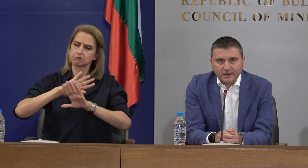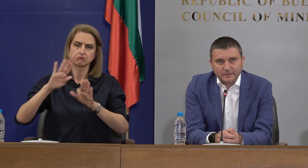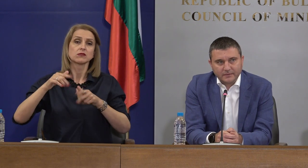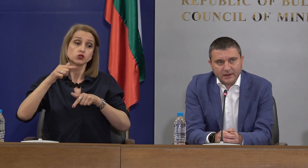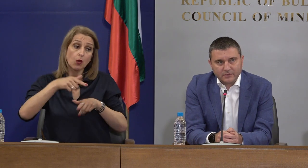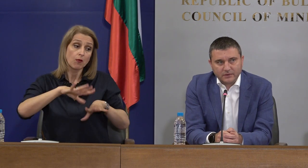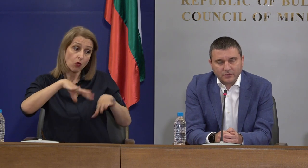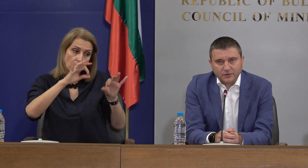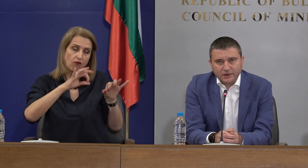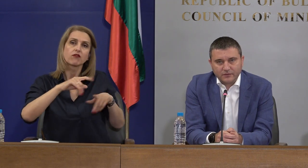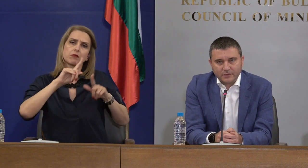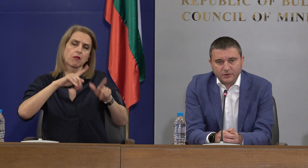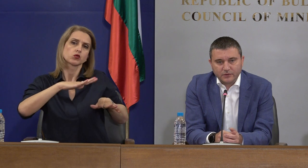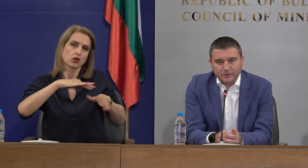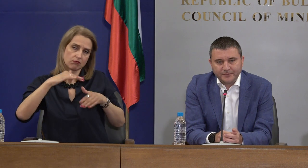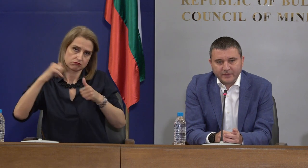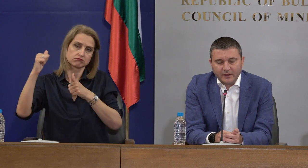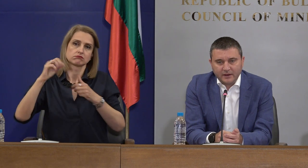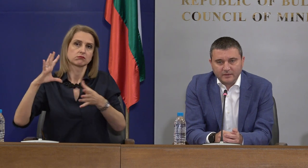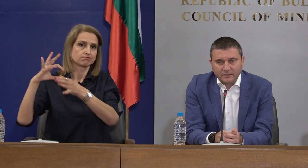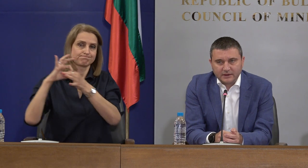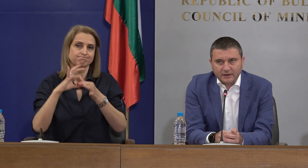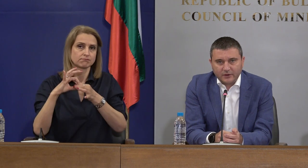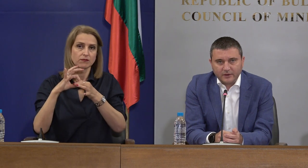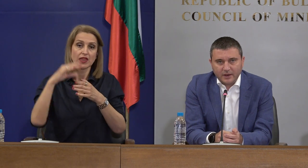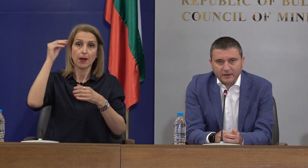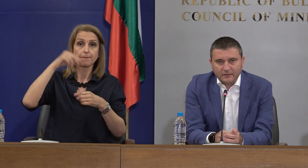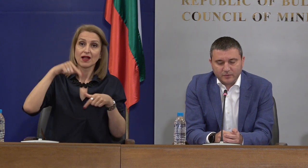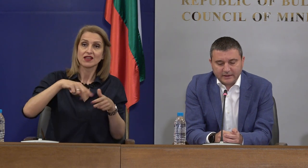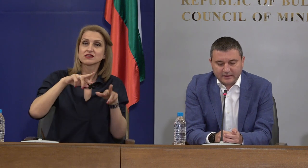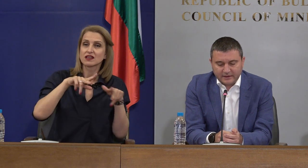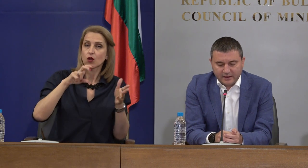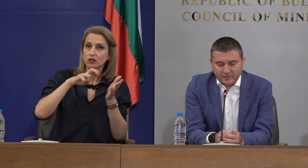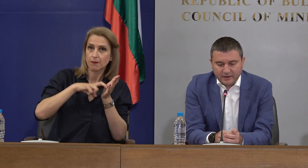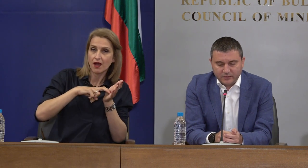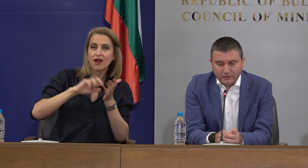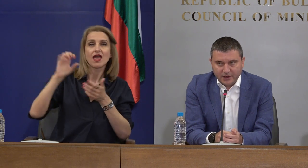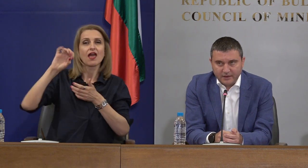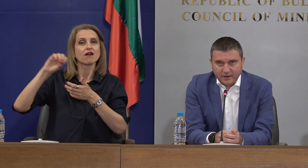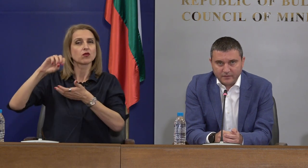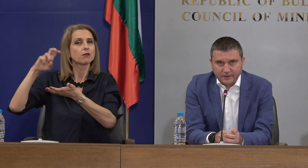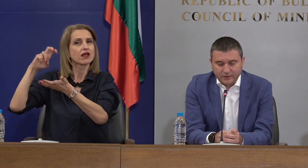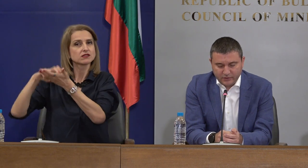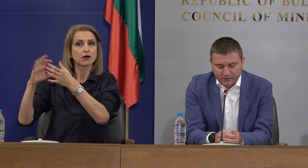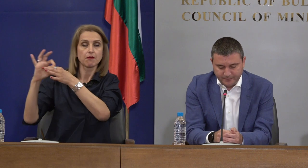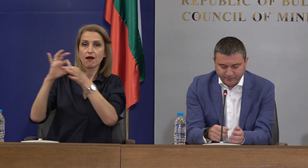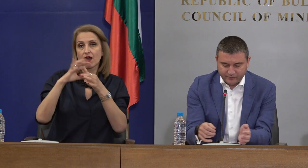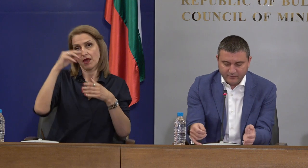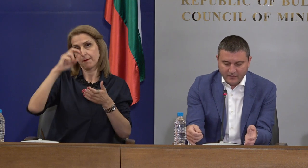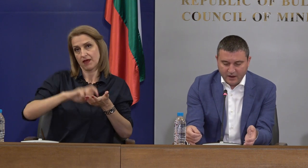след това тясно сътрудничество между Българската народна банка и Европейската централна банка по отношение на Банковия